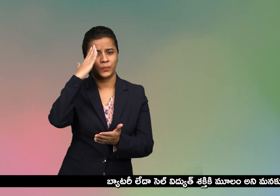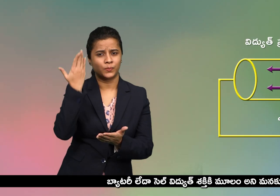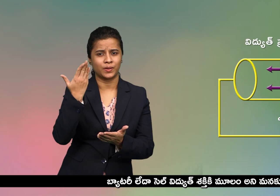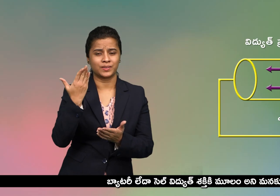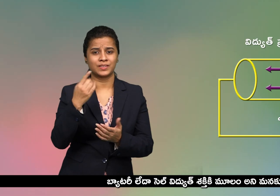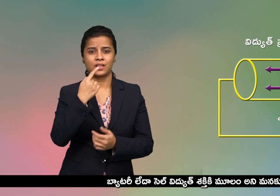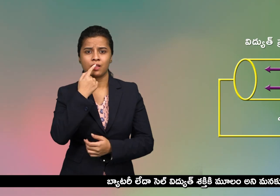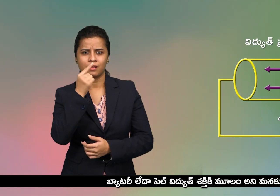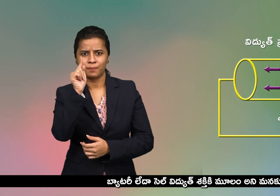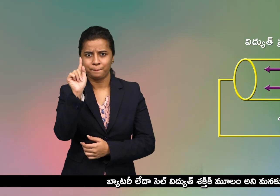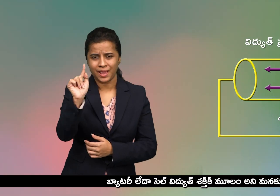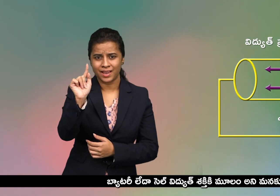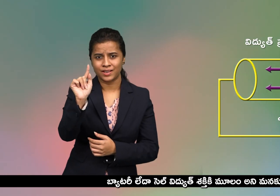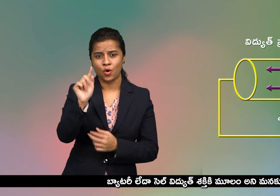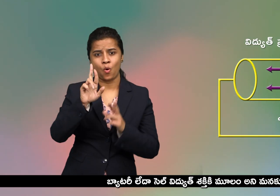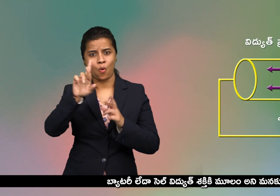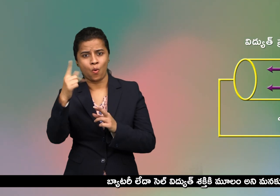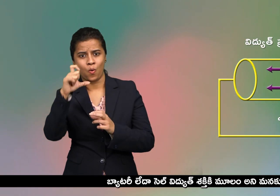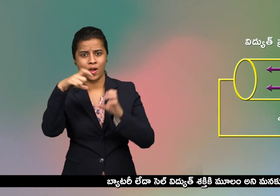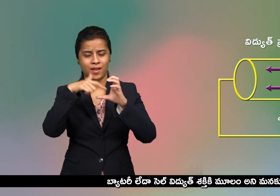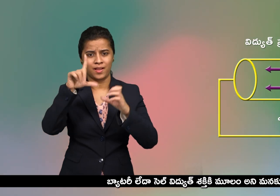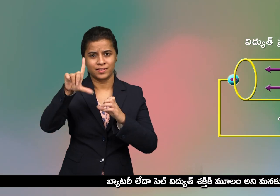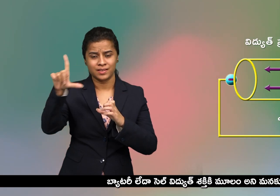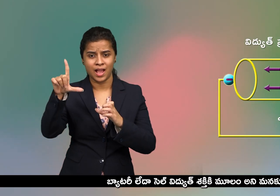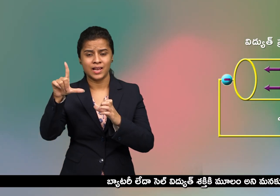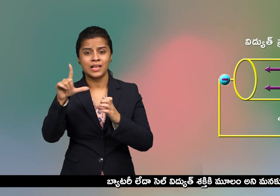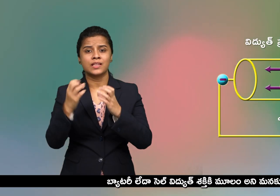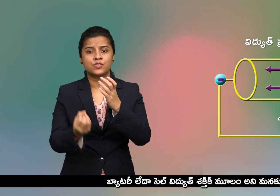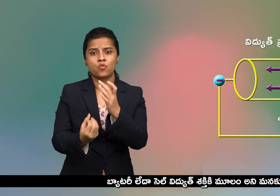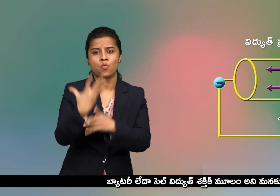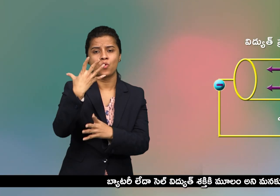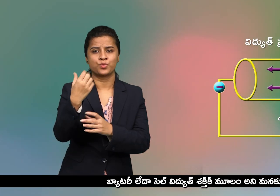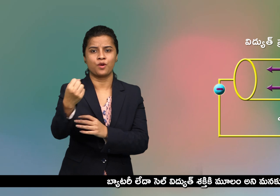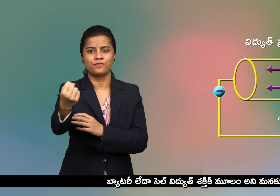బ్యాటరీ లేదా సెల్ విద్యుత్ శక్తికి మూలమని మనకు తెలుసు.